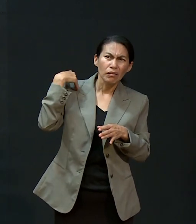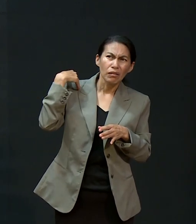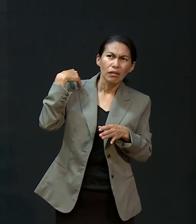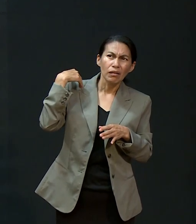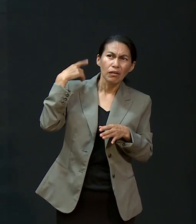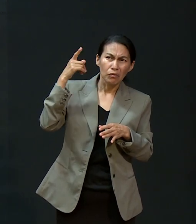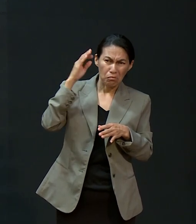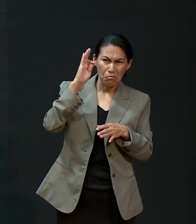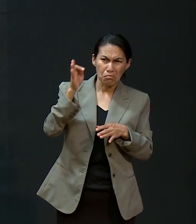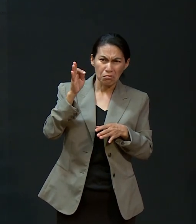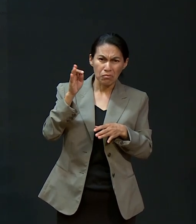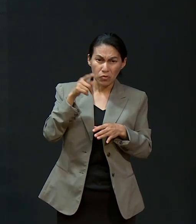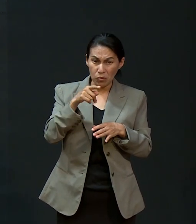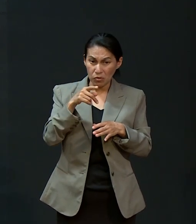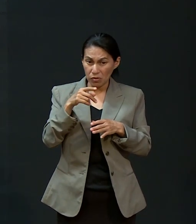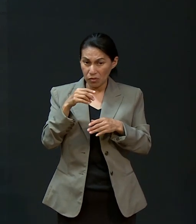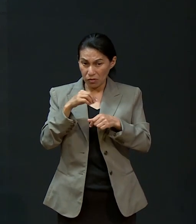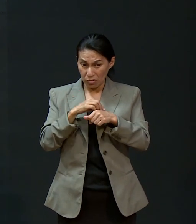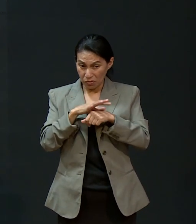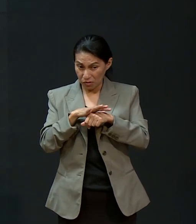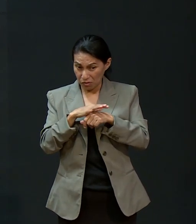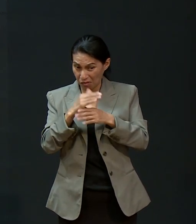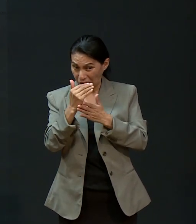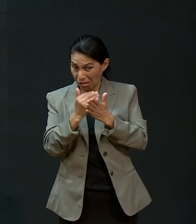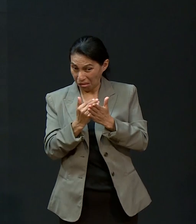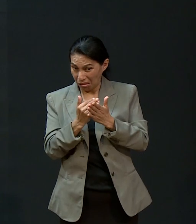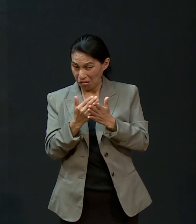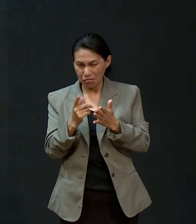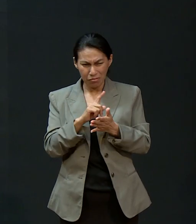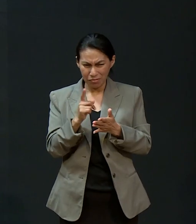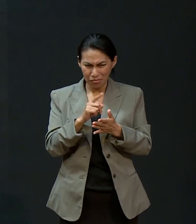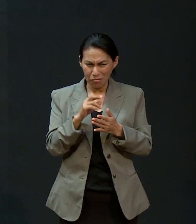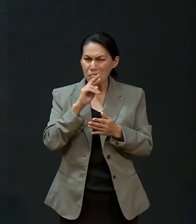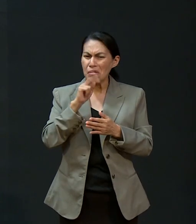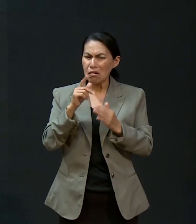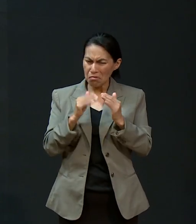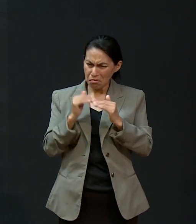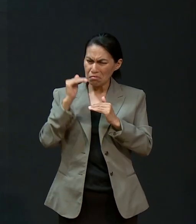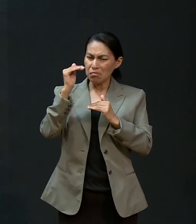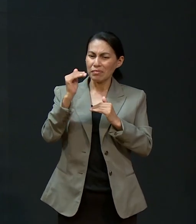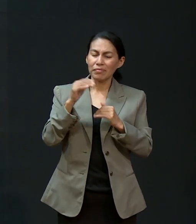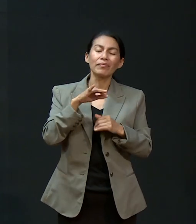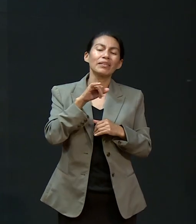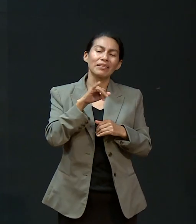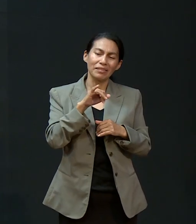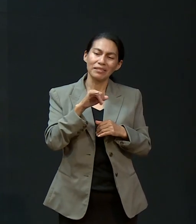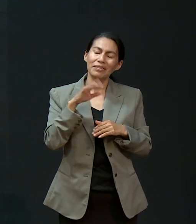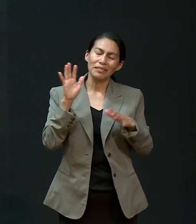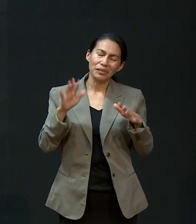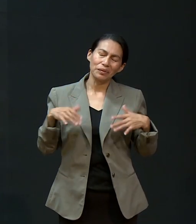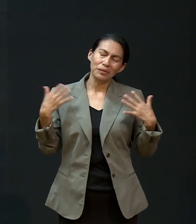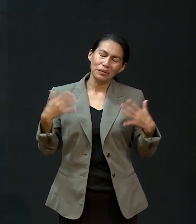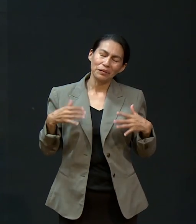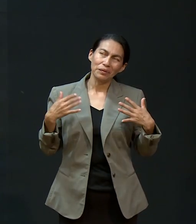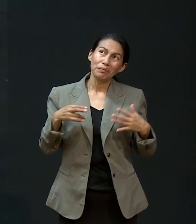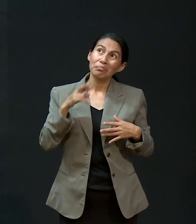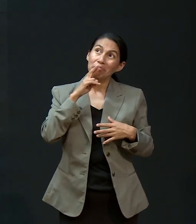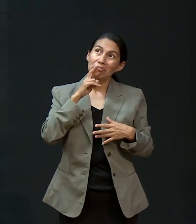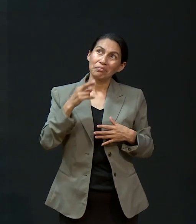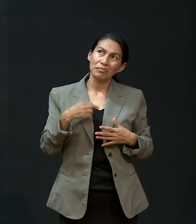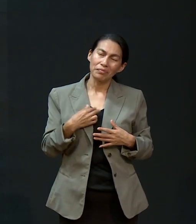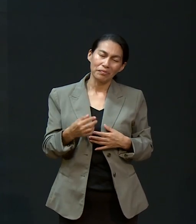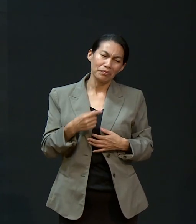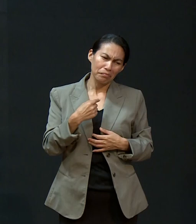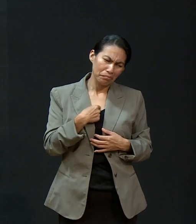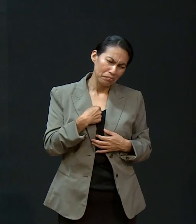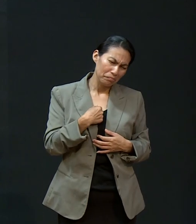vida, no aminoraste tus calificaciones, ¿no? Si no, al contrario, resultaron mejores. Sí, y fue una respuesta